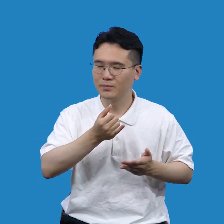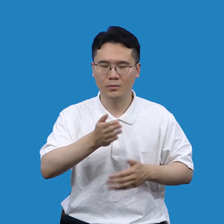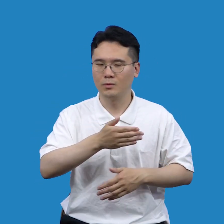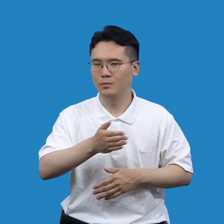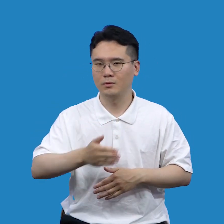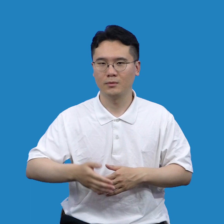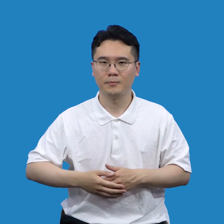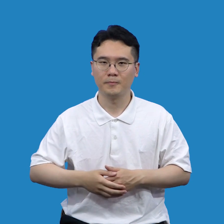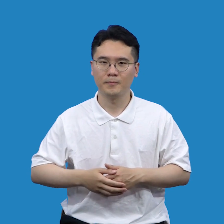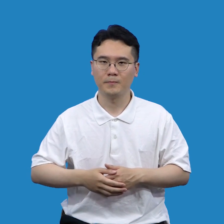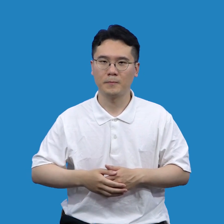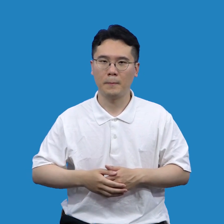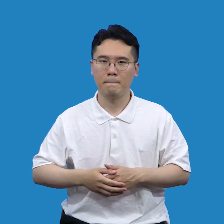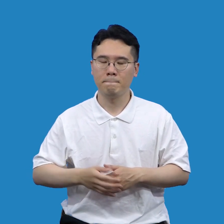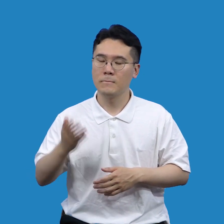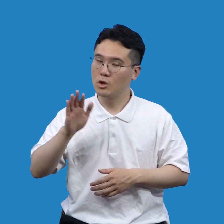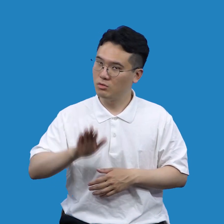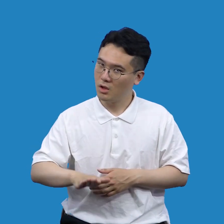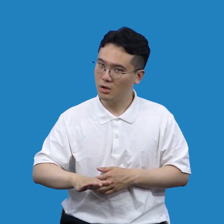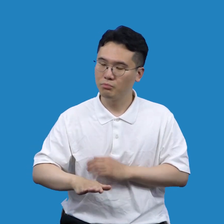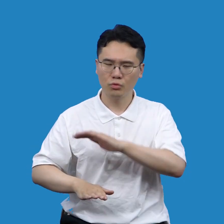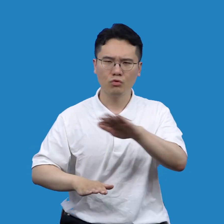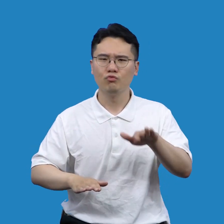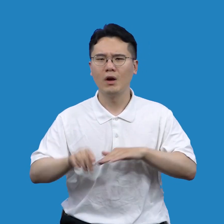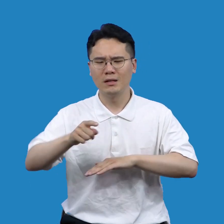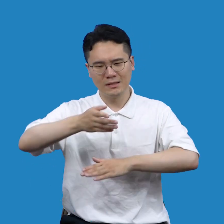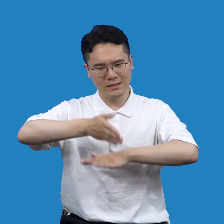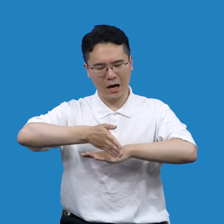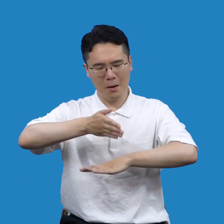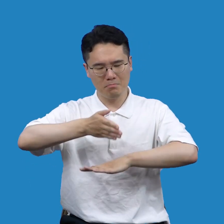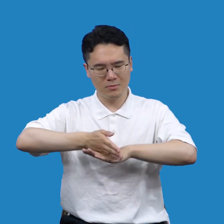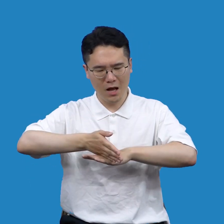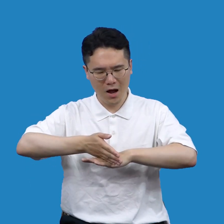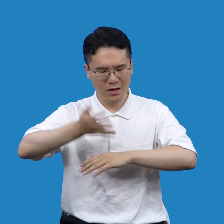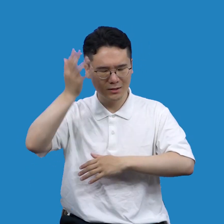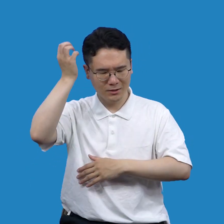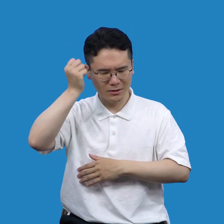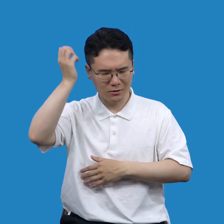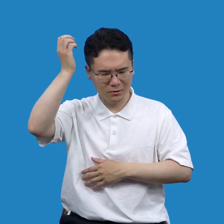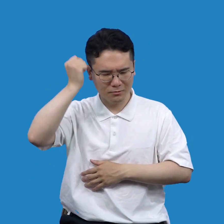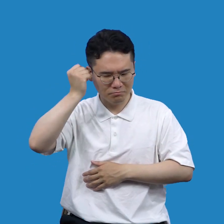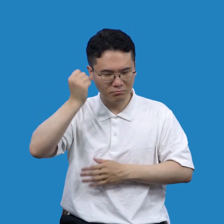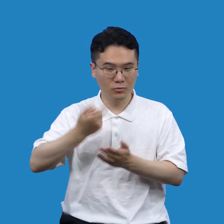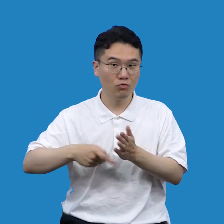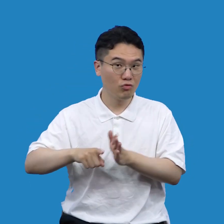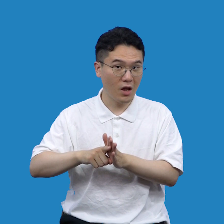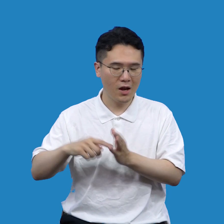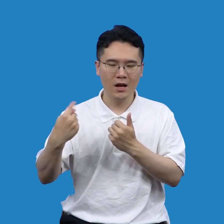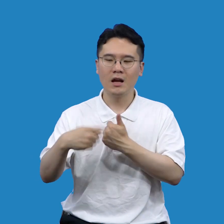행여나 그런데 우리가 이 감사를 잊지 않도록 주께서 가르쳐 주신